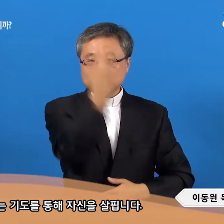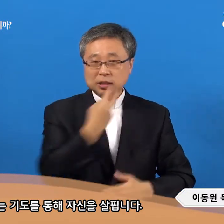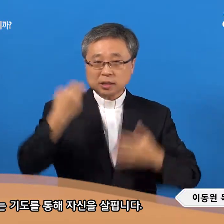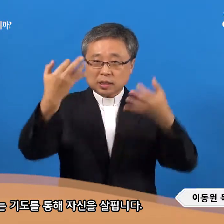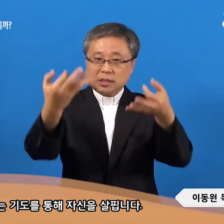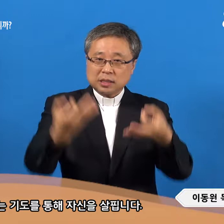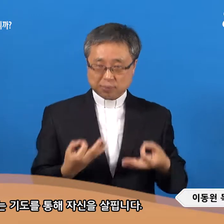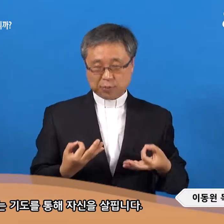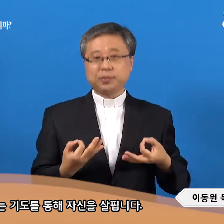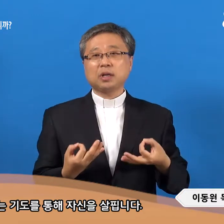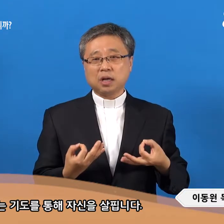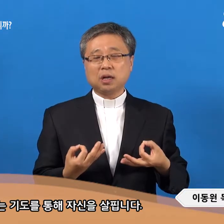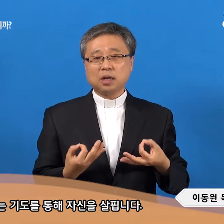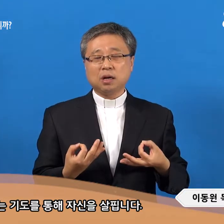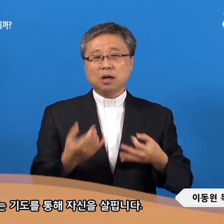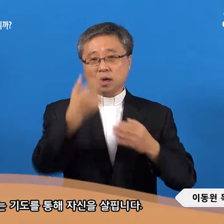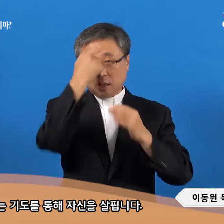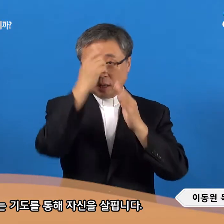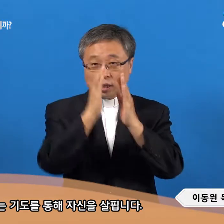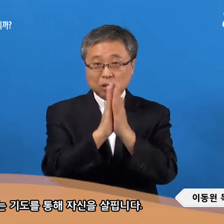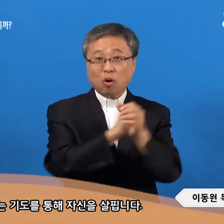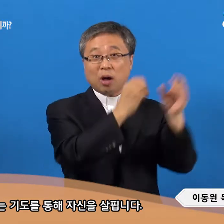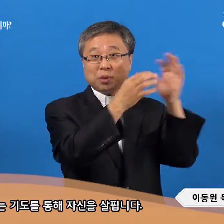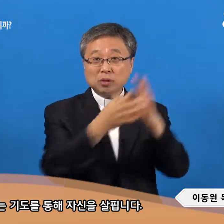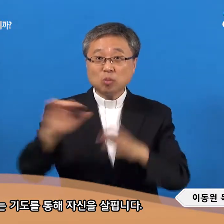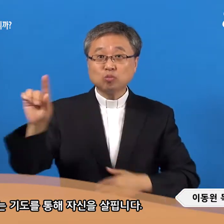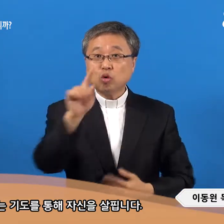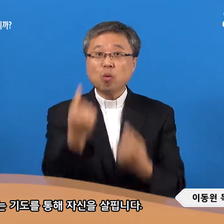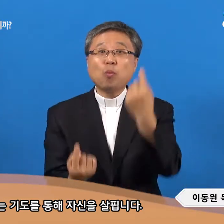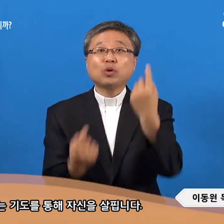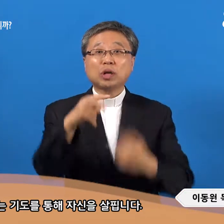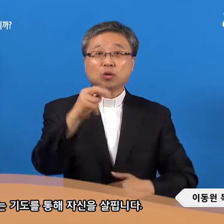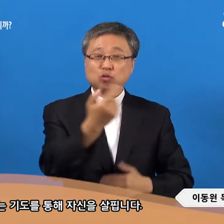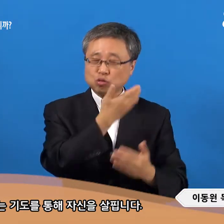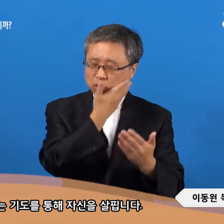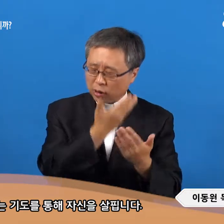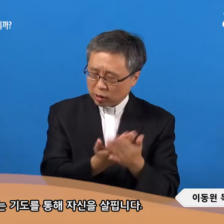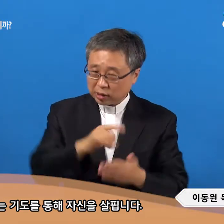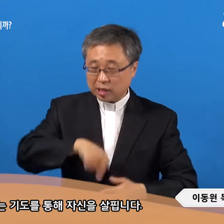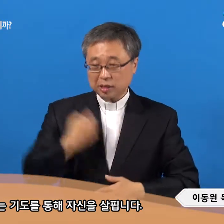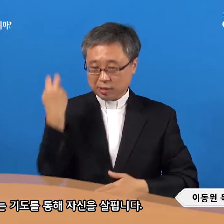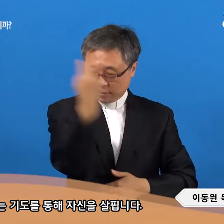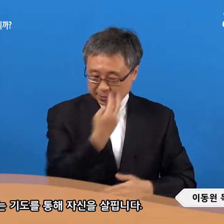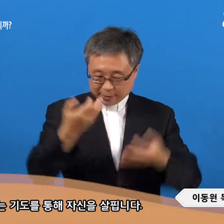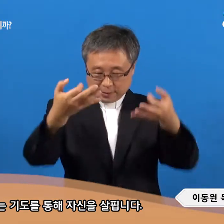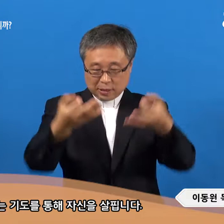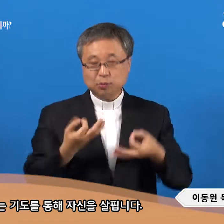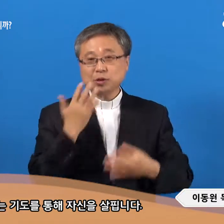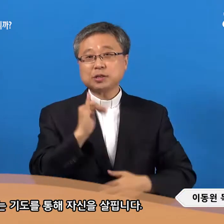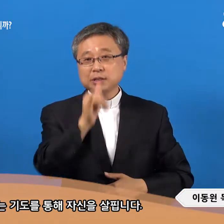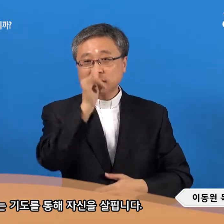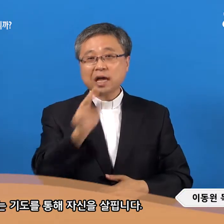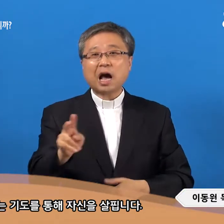살핍니다. 그러니까 기도하면서 무엇보다 중요한 것이 자신을 살필 수 있어야 한다는 것입니다. 오늘 본문이